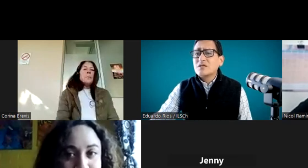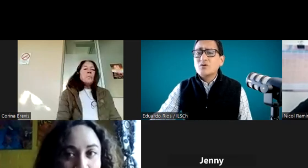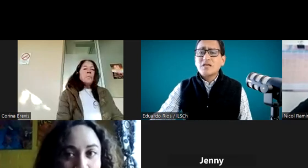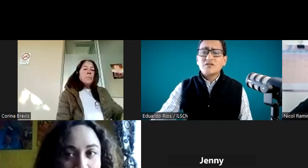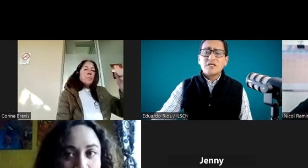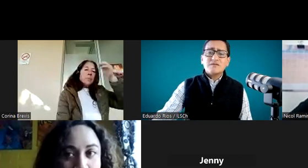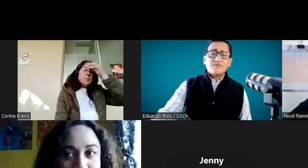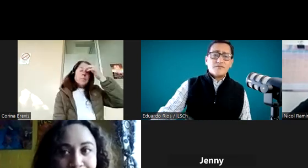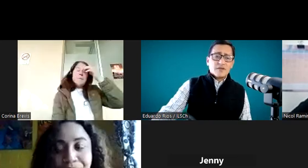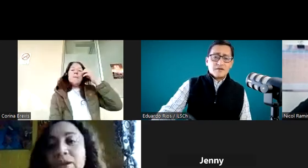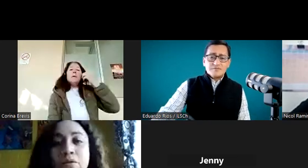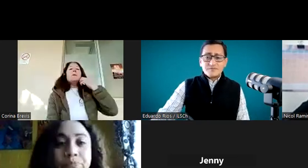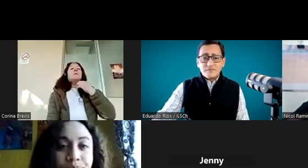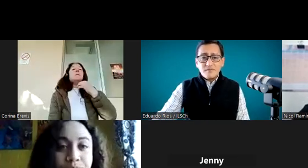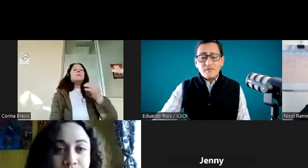Tenemos 21 conexiones.